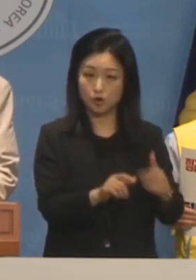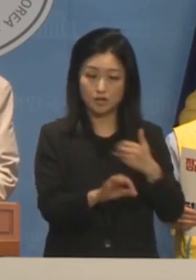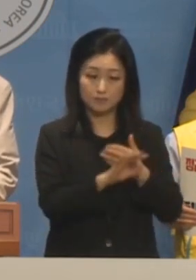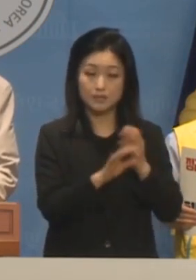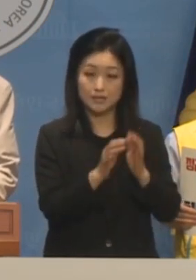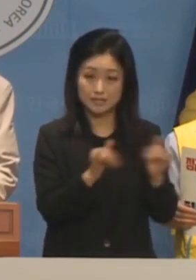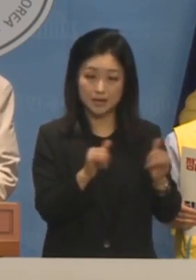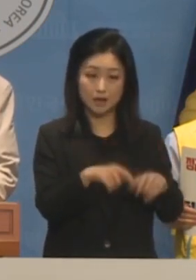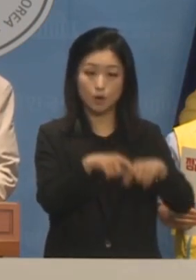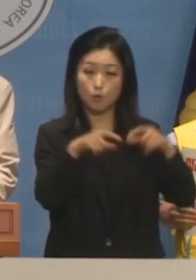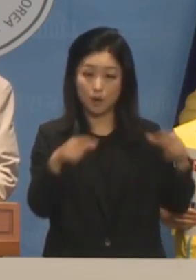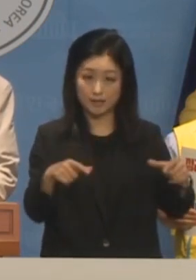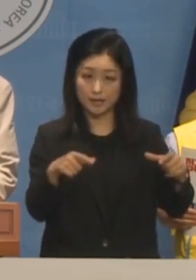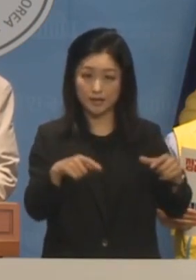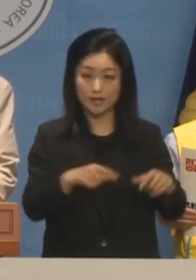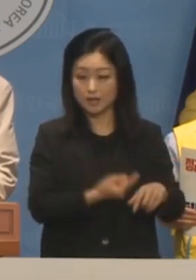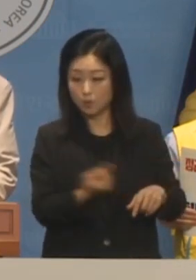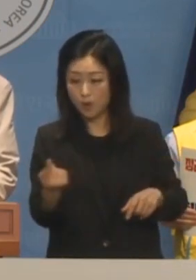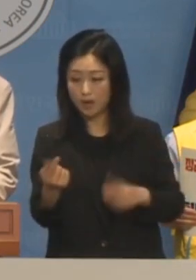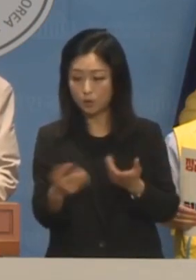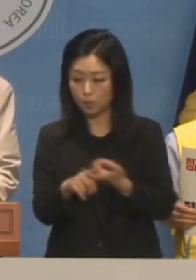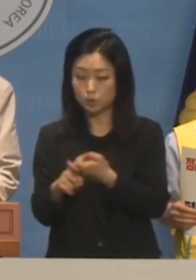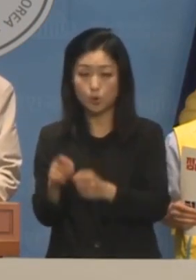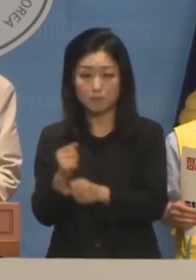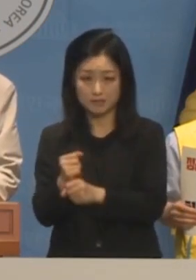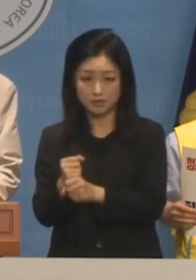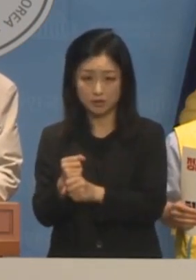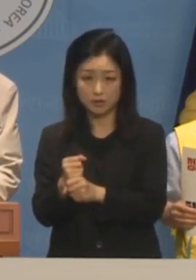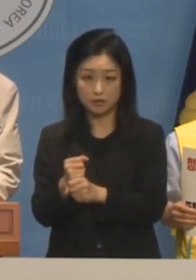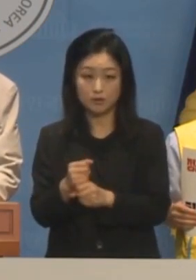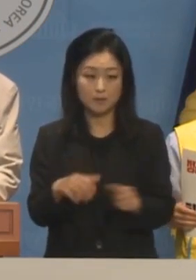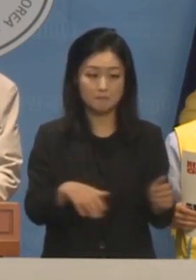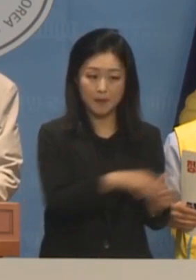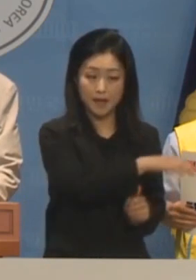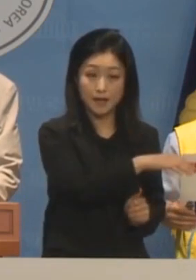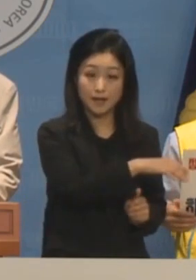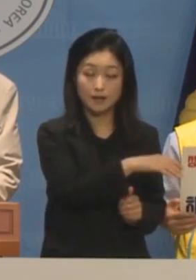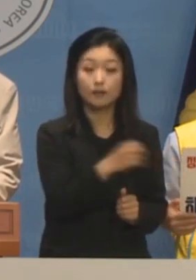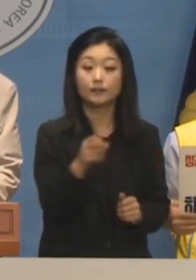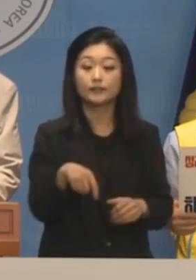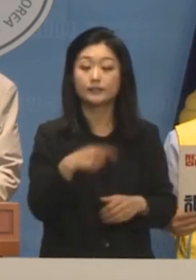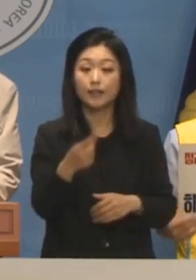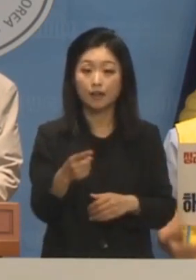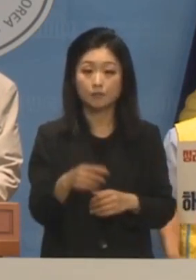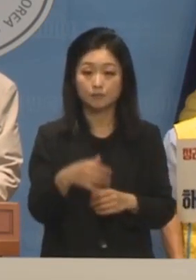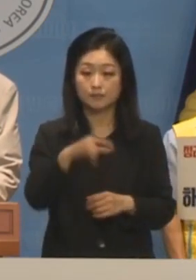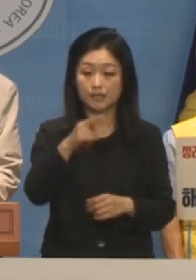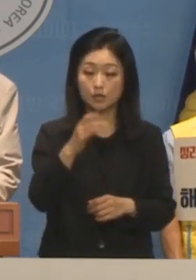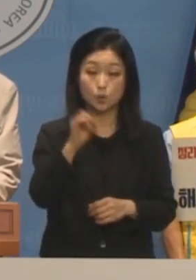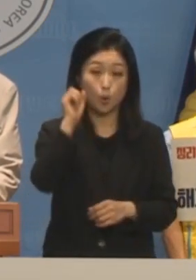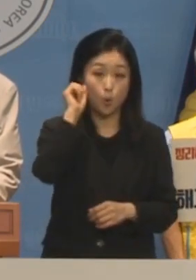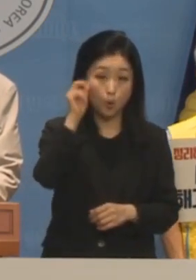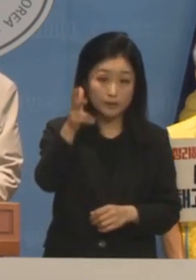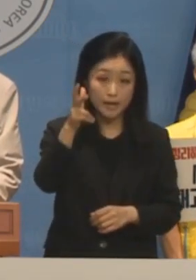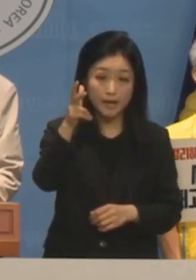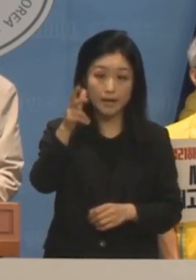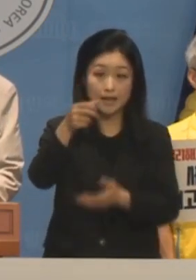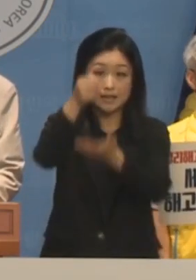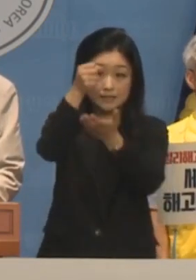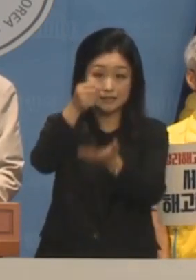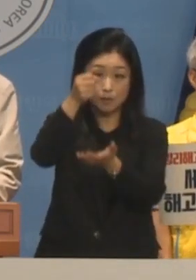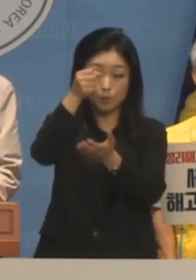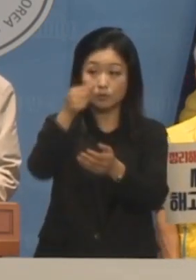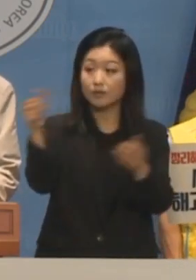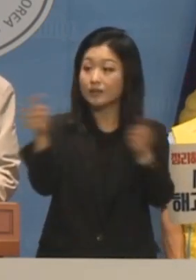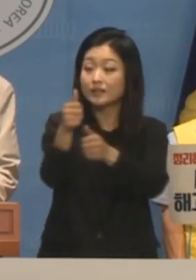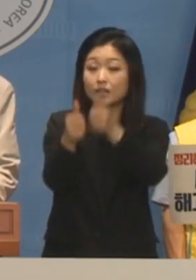비정규직을 확대시키려 했습니다. 그리고 겪은 코로나19는 세종호텔 자본에게 그들의 말처럼